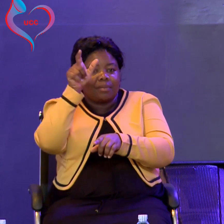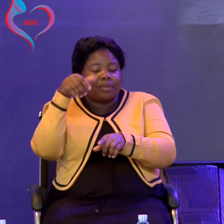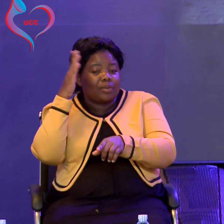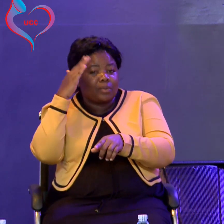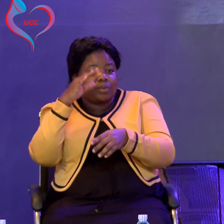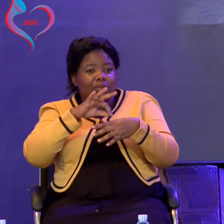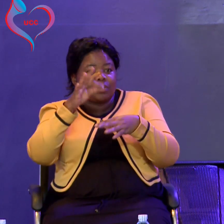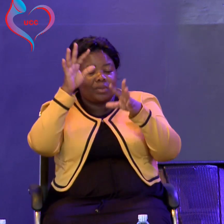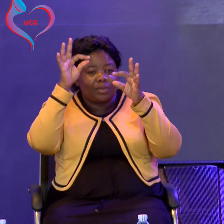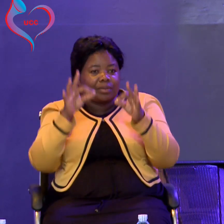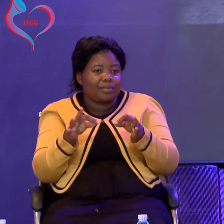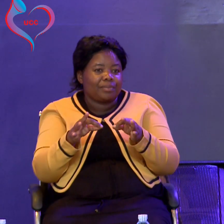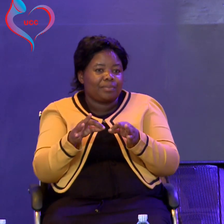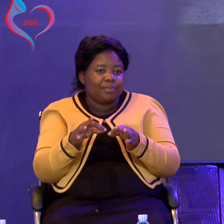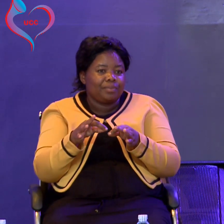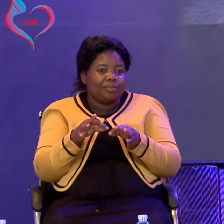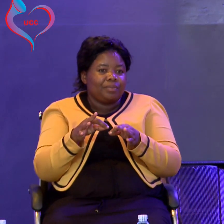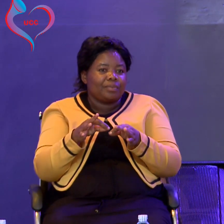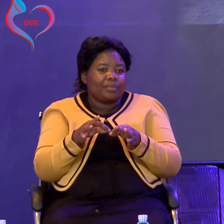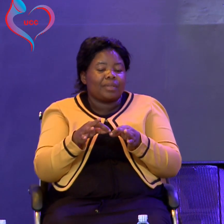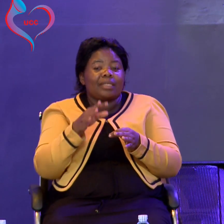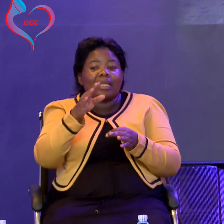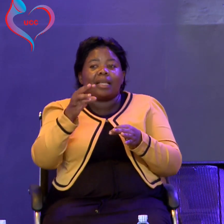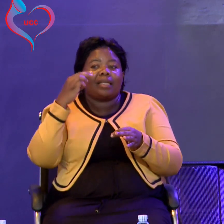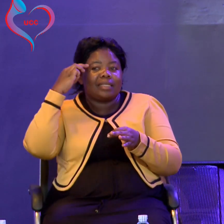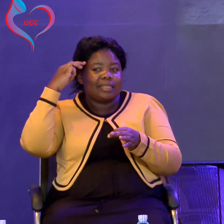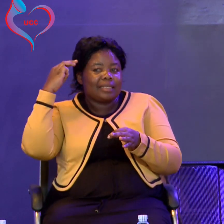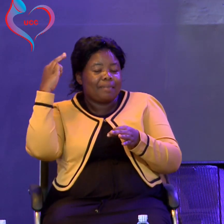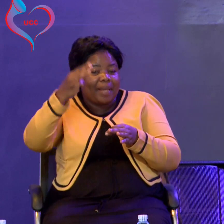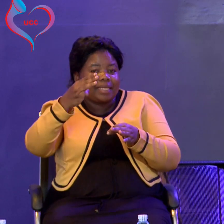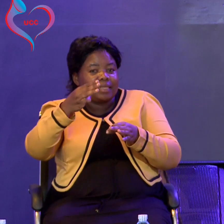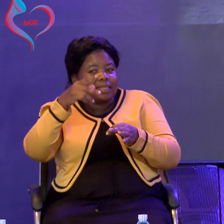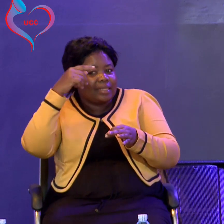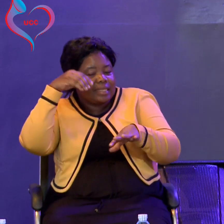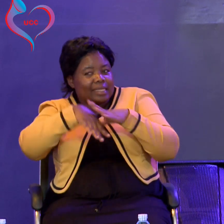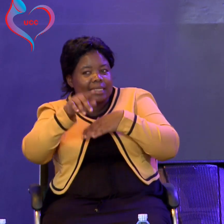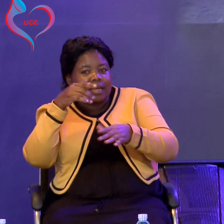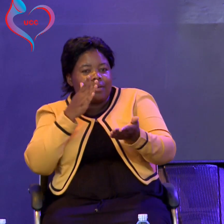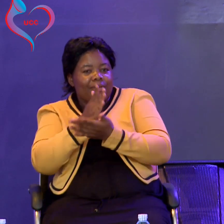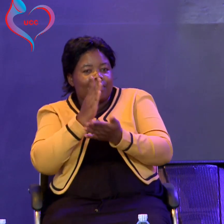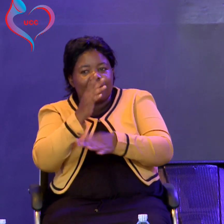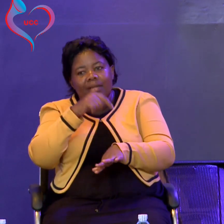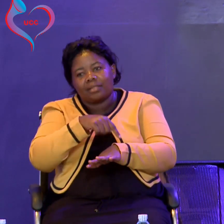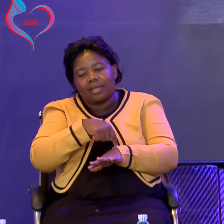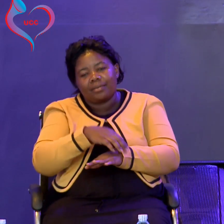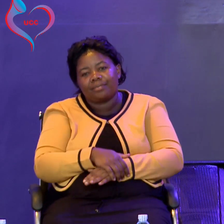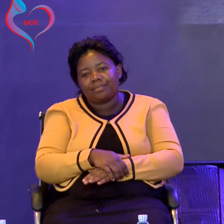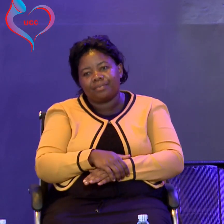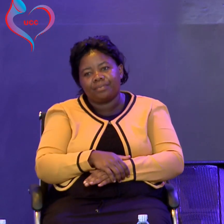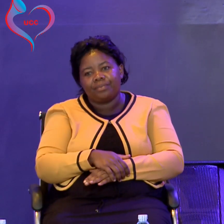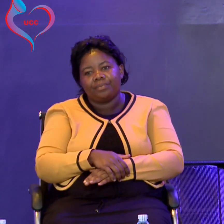eby'omwoyo kyendowooza nti it is a timely message. Bubaka bwa kaseera kyenyinza okulowooza